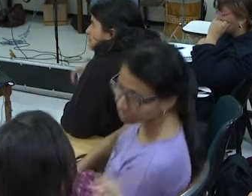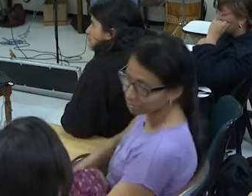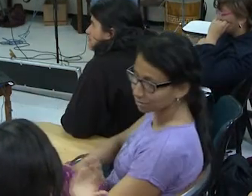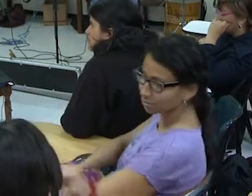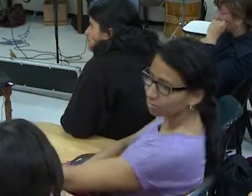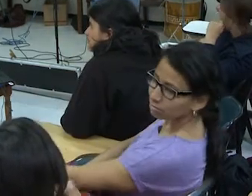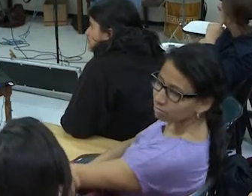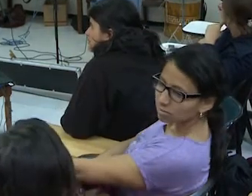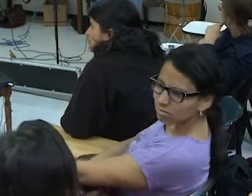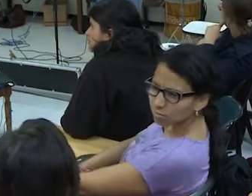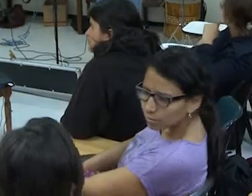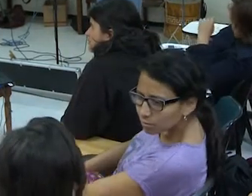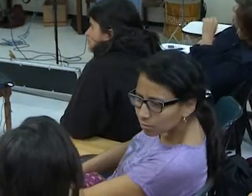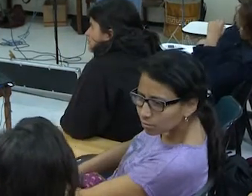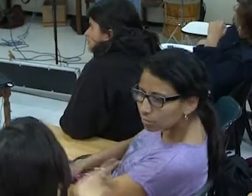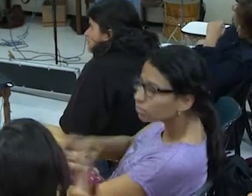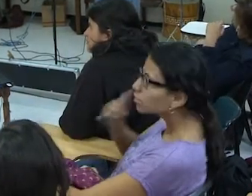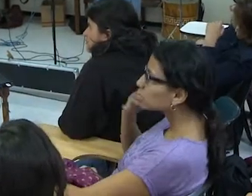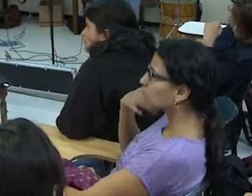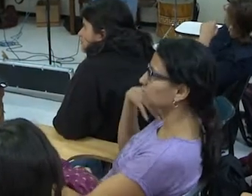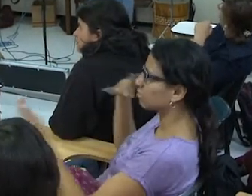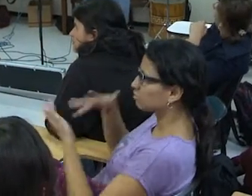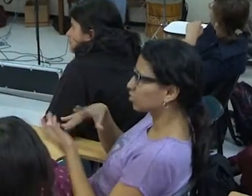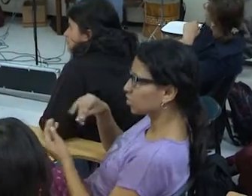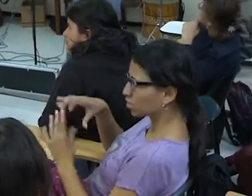No, pues nada. Simplemente